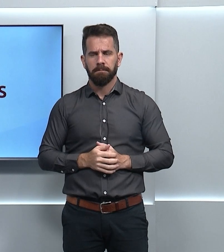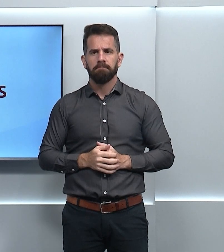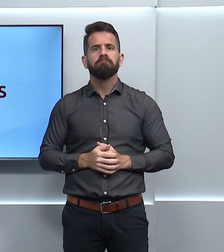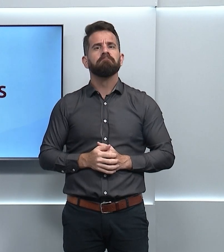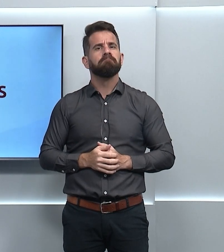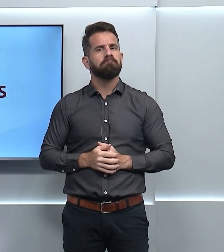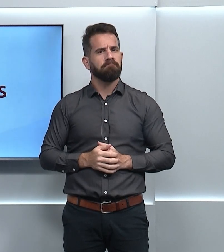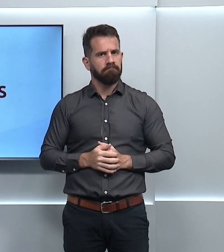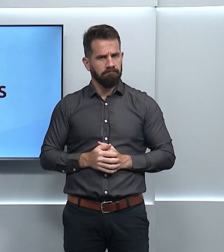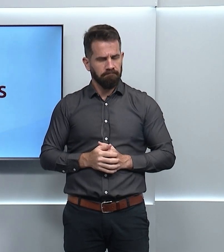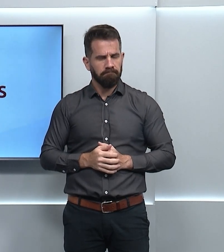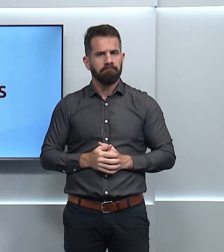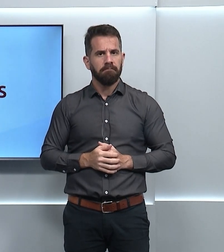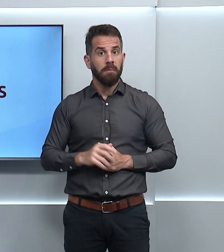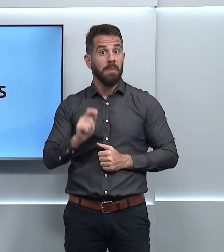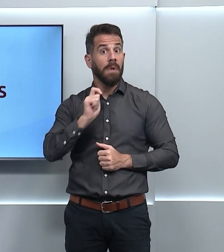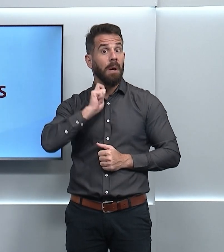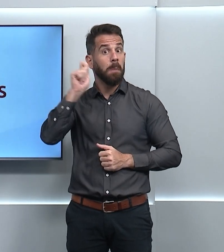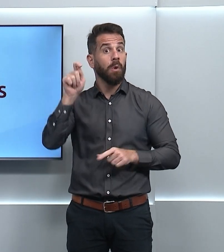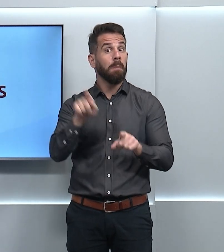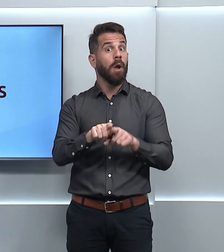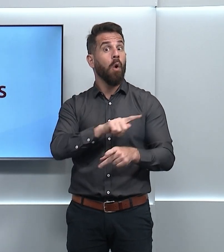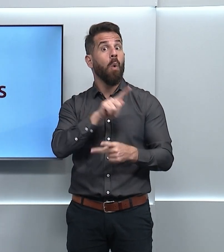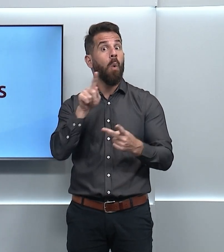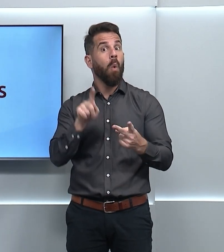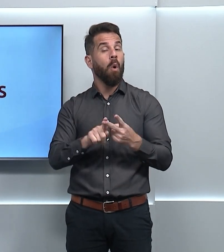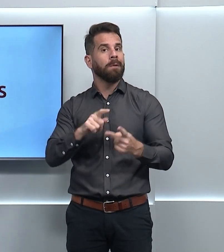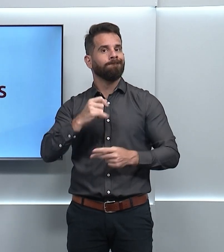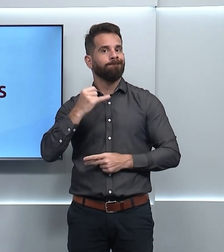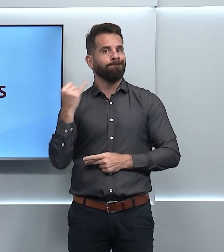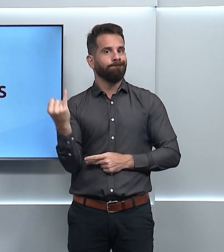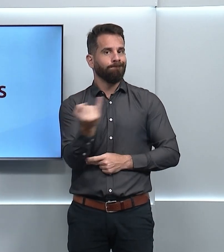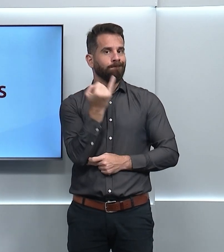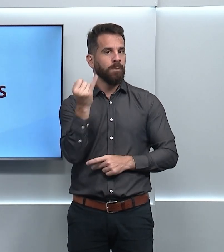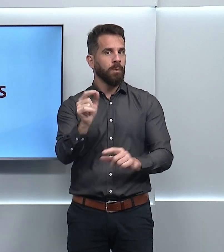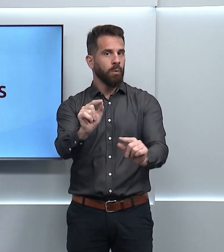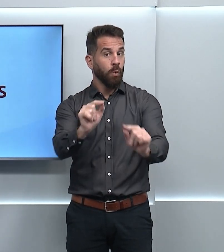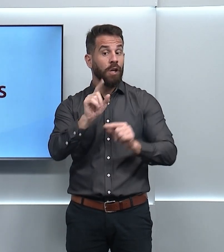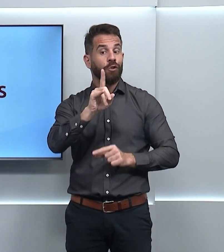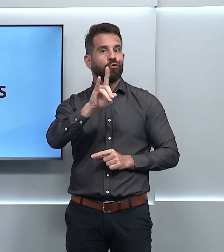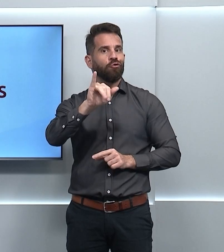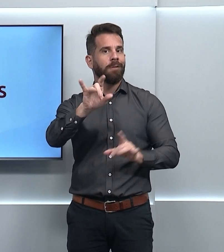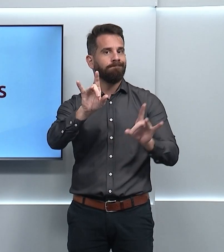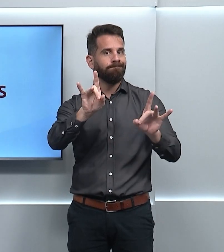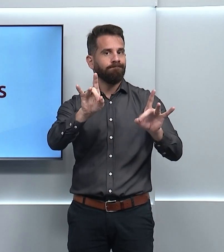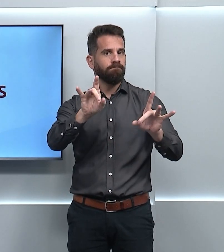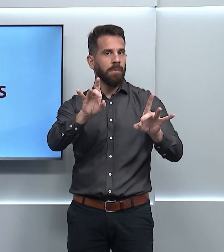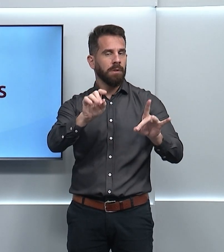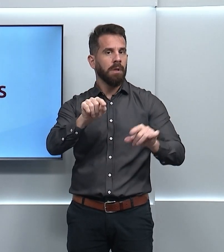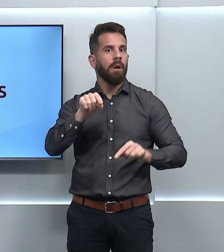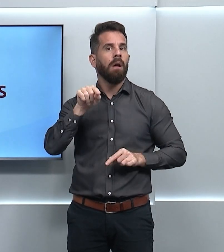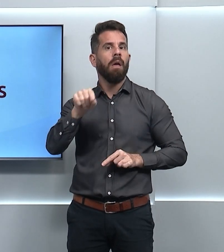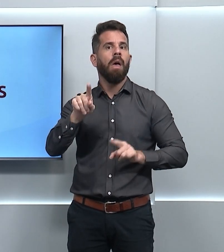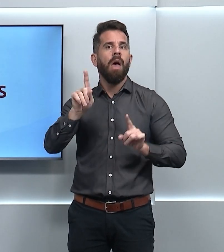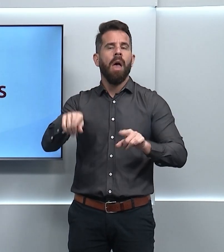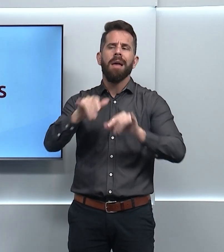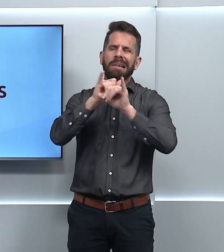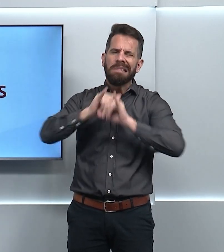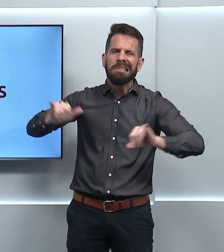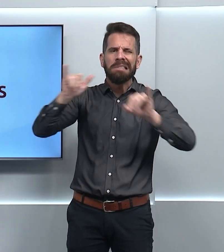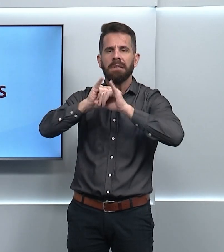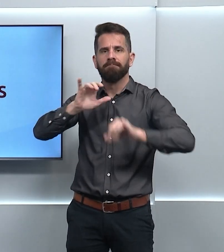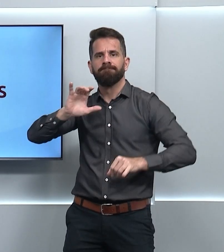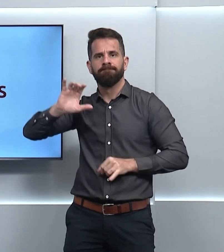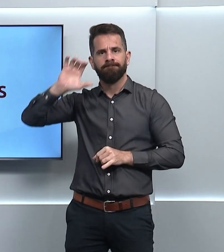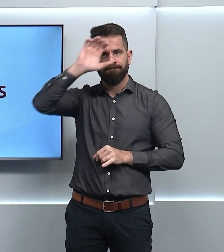E abril tem uma outra data importante, já que é o mês dedicado à prevenção contra a crueldade animal, o